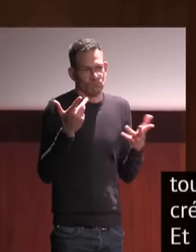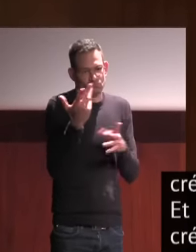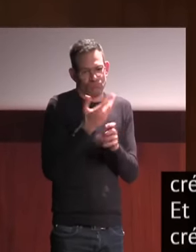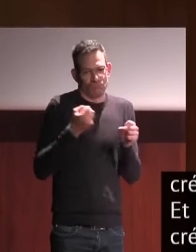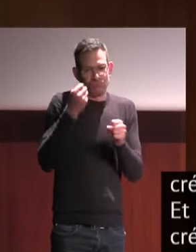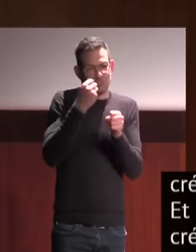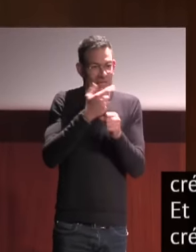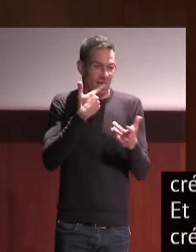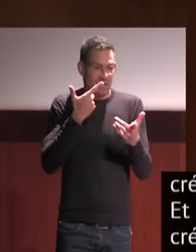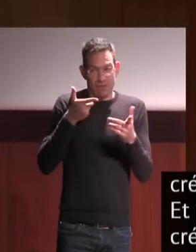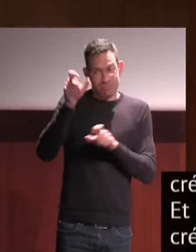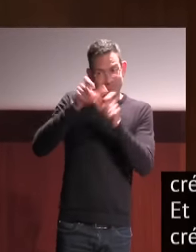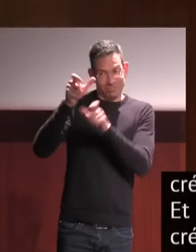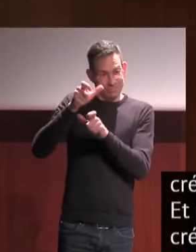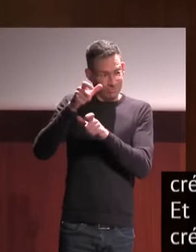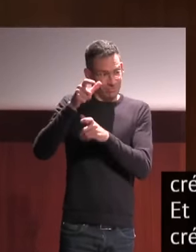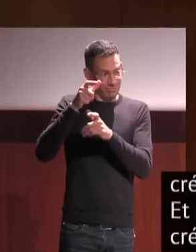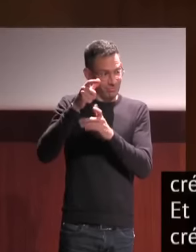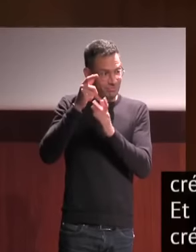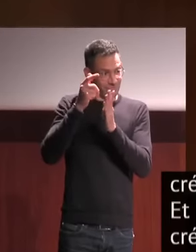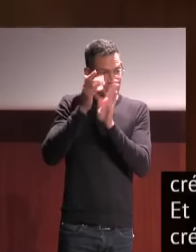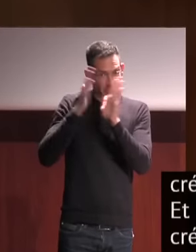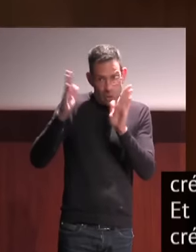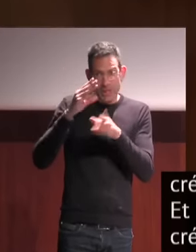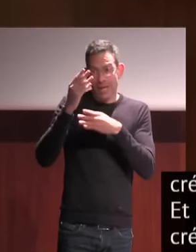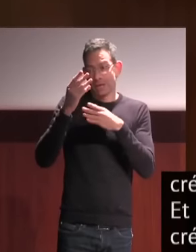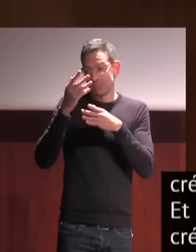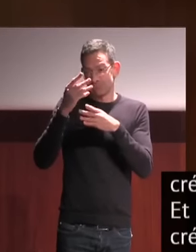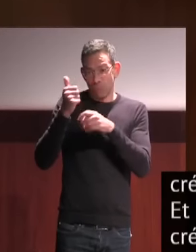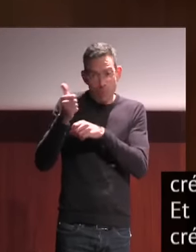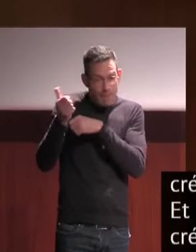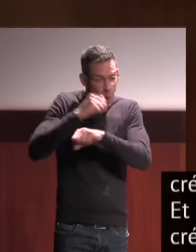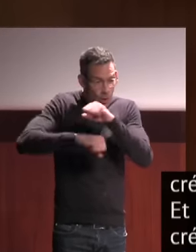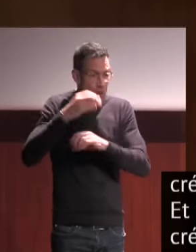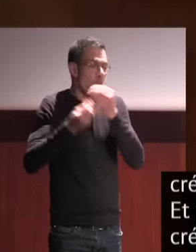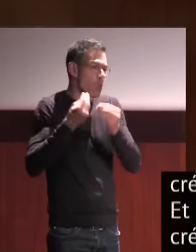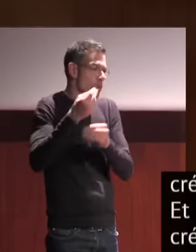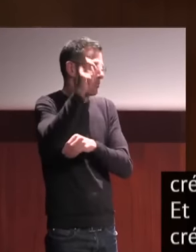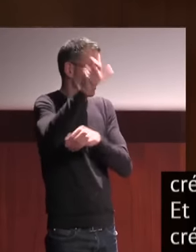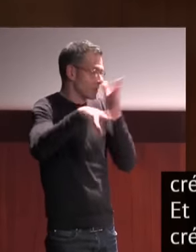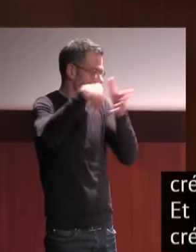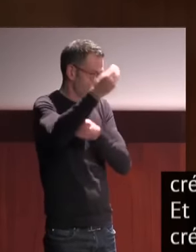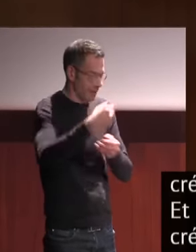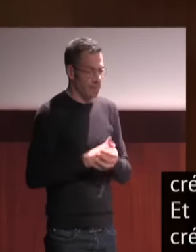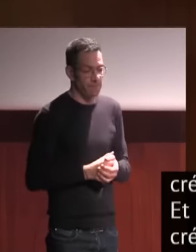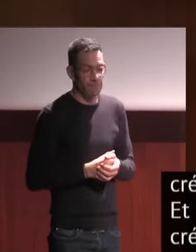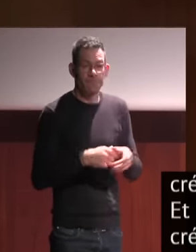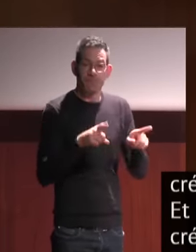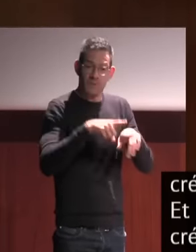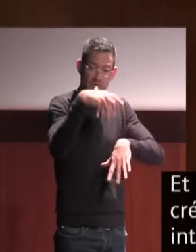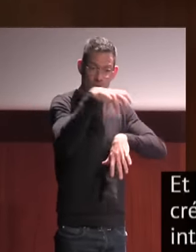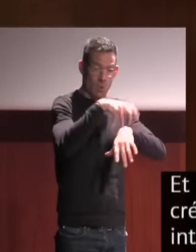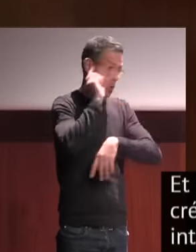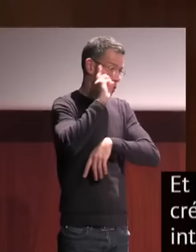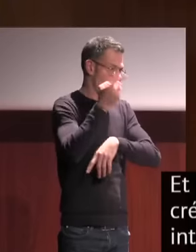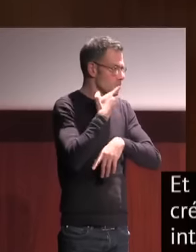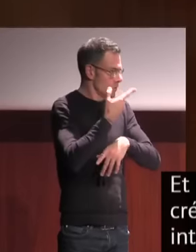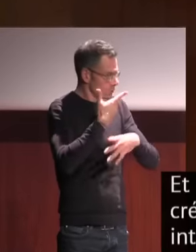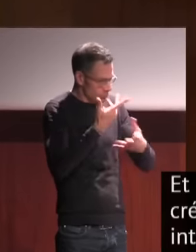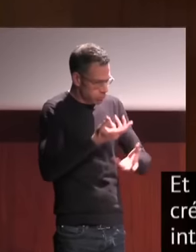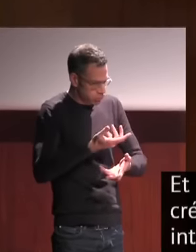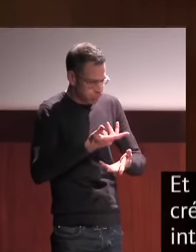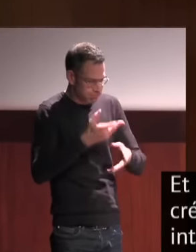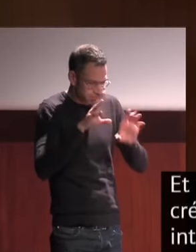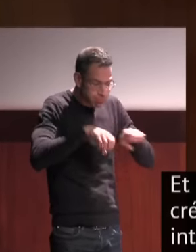par les bibliothécaires ou par des intervenants extérieurs. Les pôles sourds sont également producteurs. Les collègues sourds